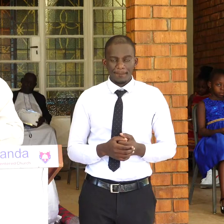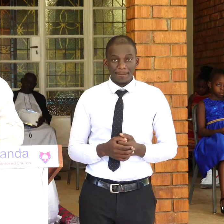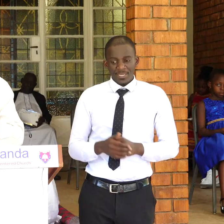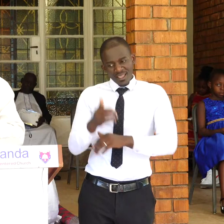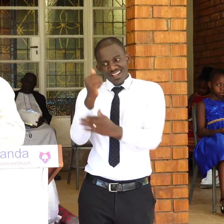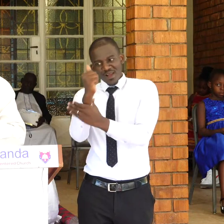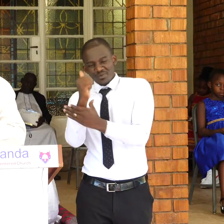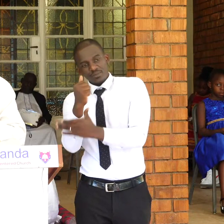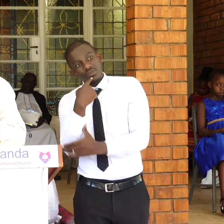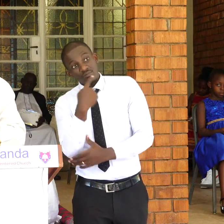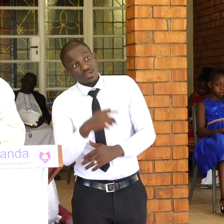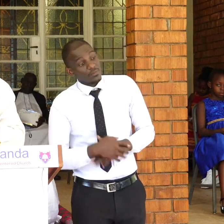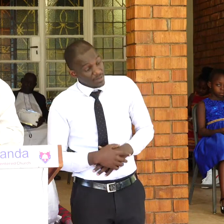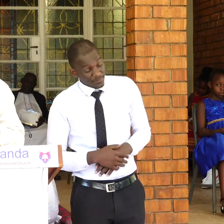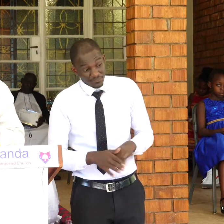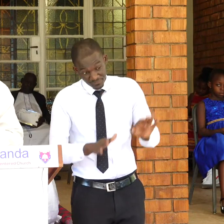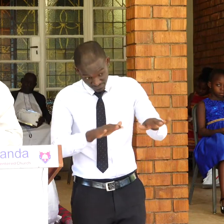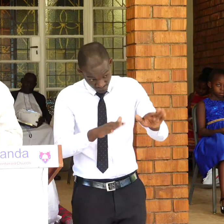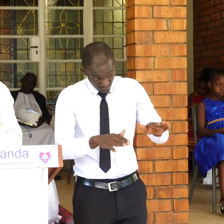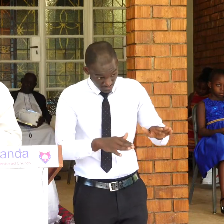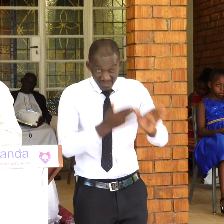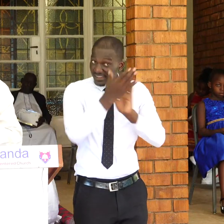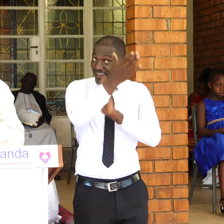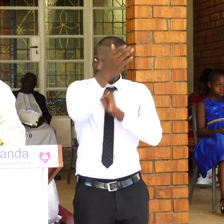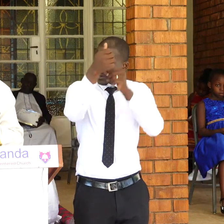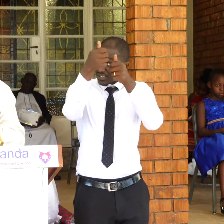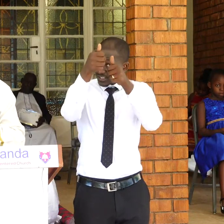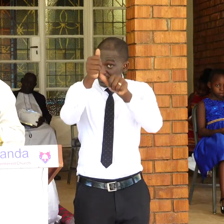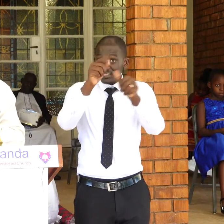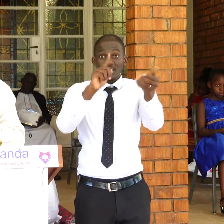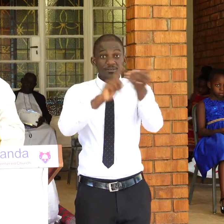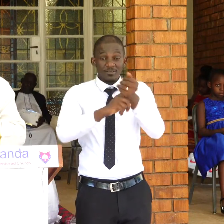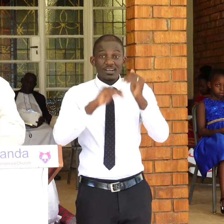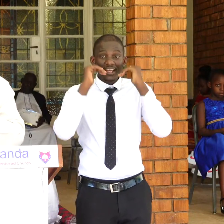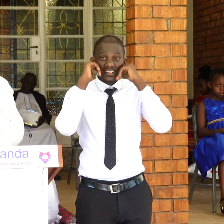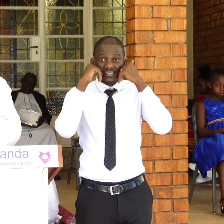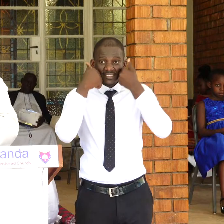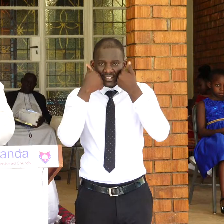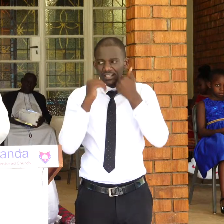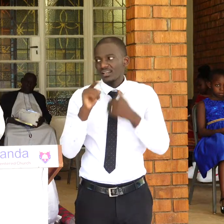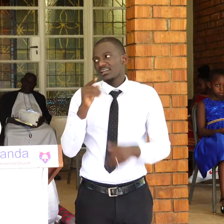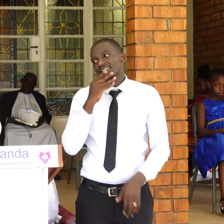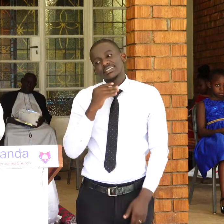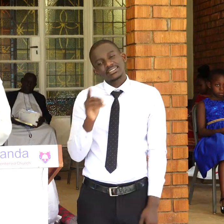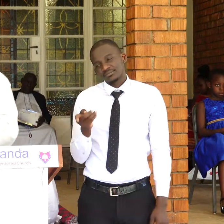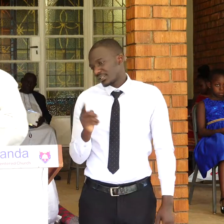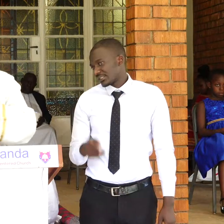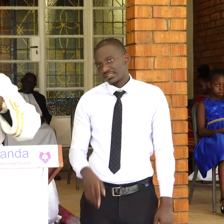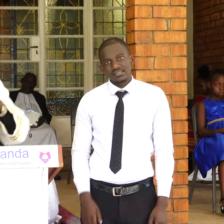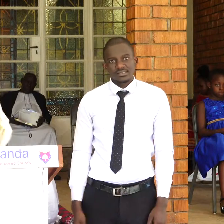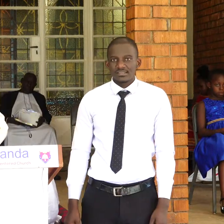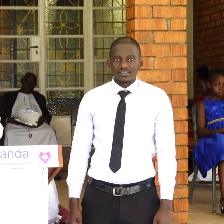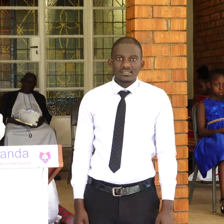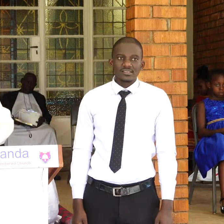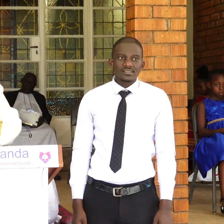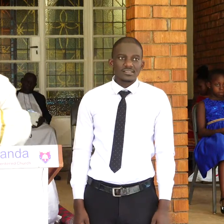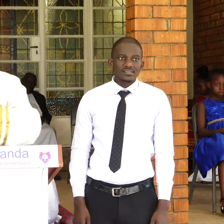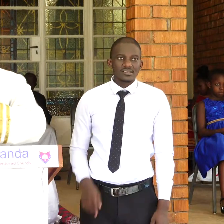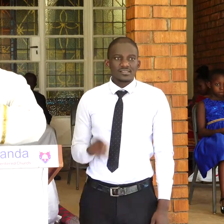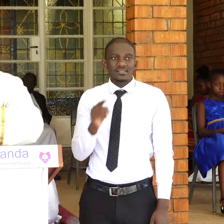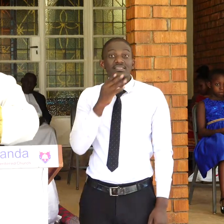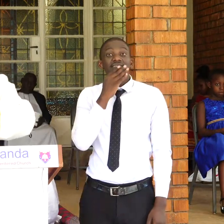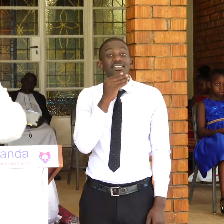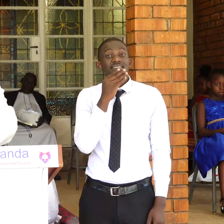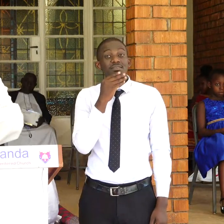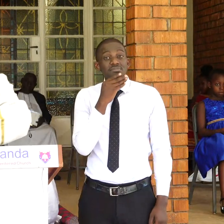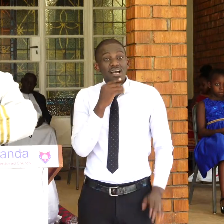Ibulayimu n'ayogera nti Katonda aneefunira omwana gw'endiga. Okapa n'omusajja ono. Omusajja ono ayina engeri